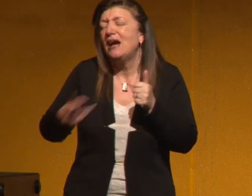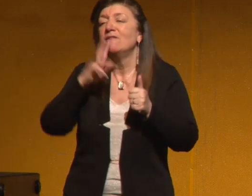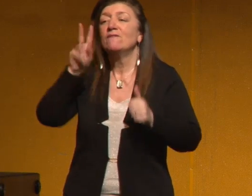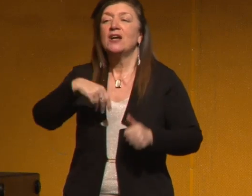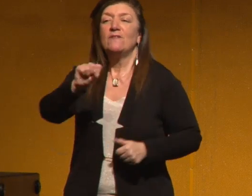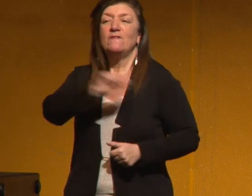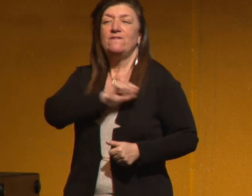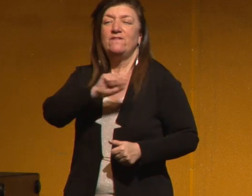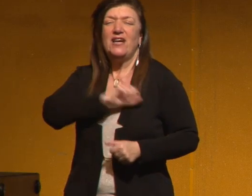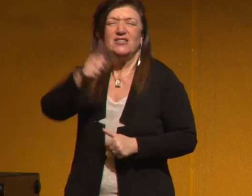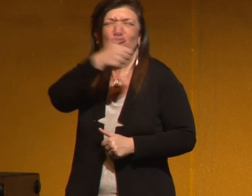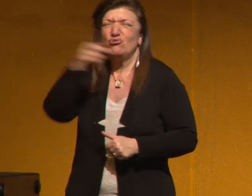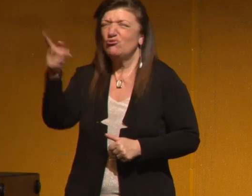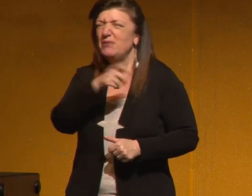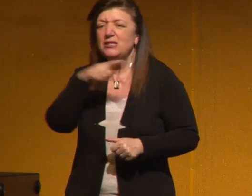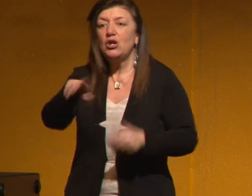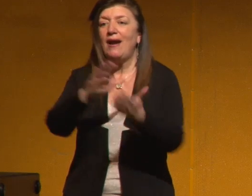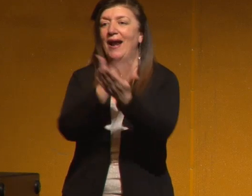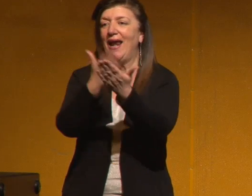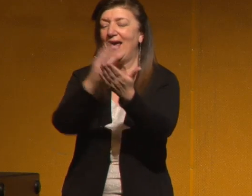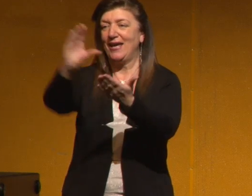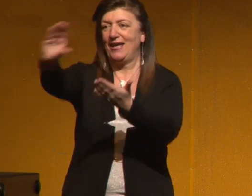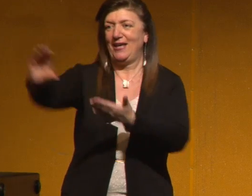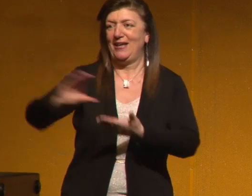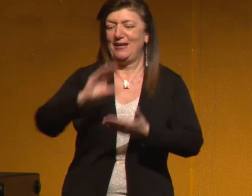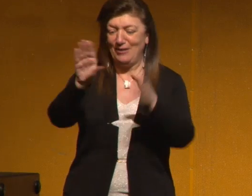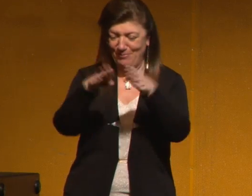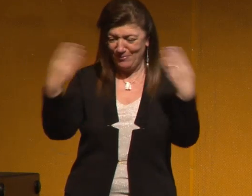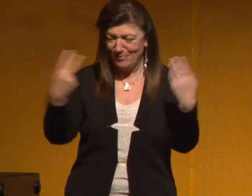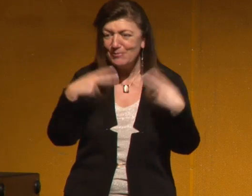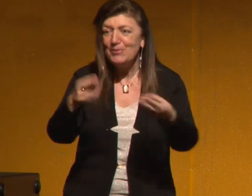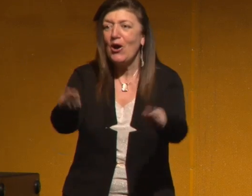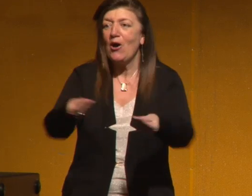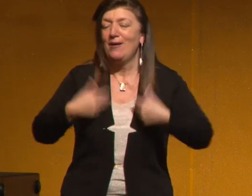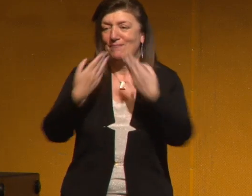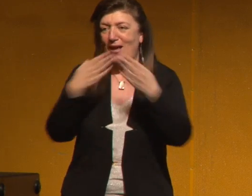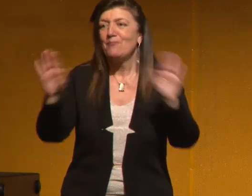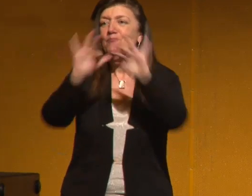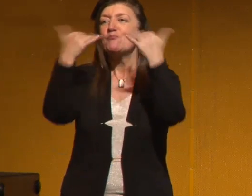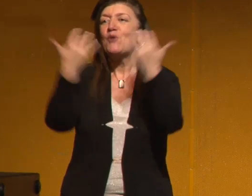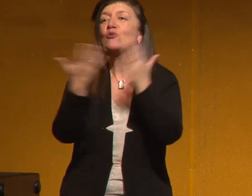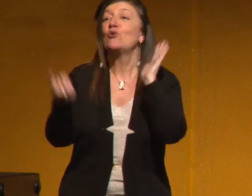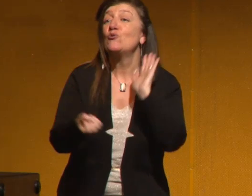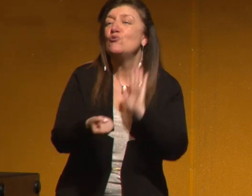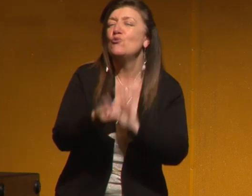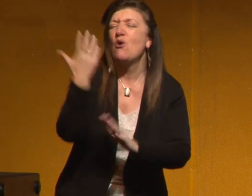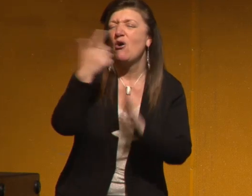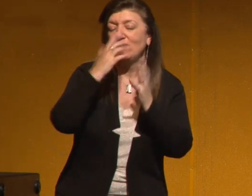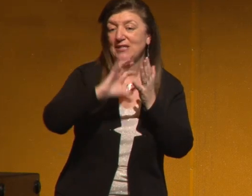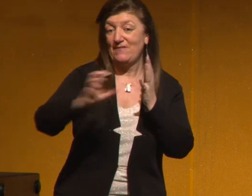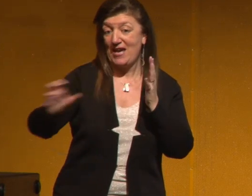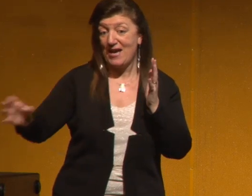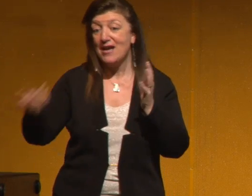quella di aprire e aprirci ad un mondo sempre nuovo e a mondi sempre nuovi di far conoscere noi a